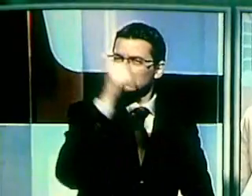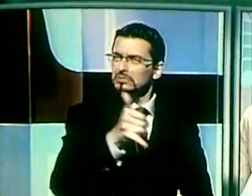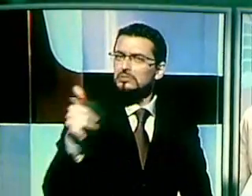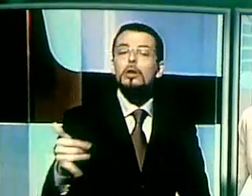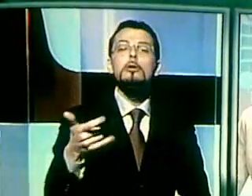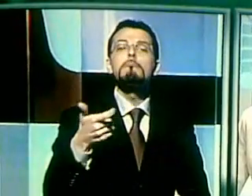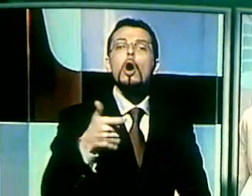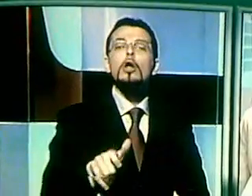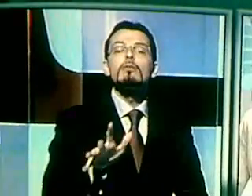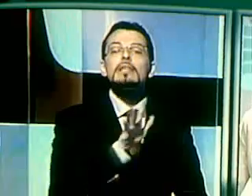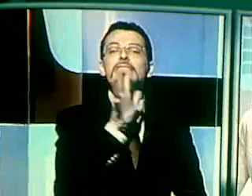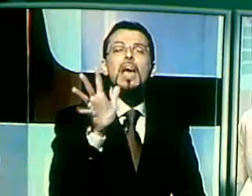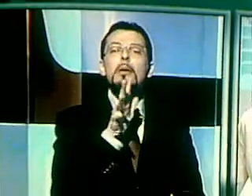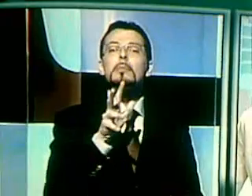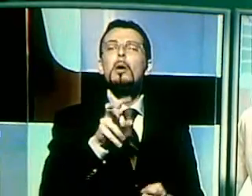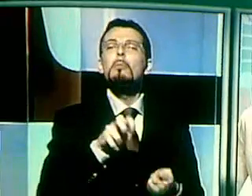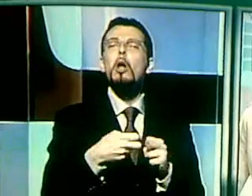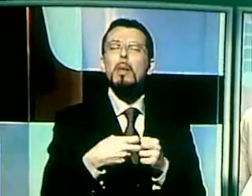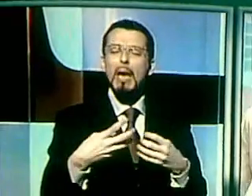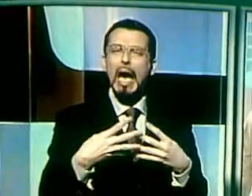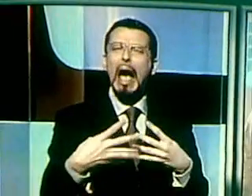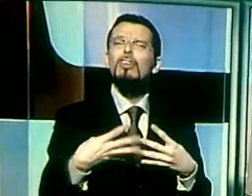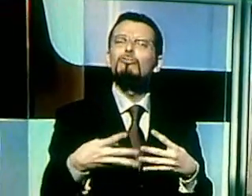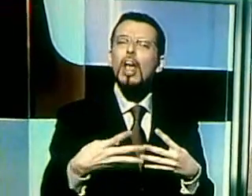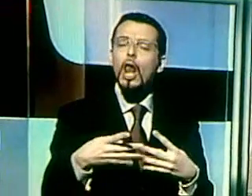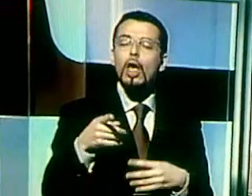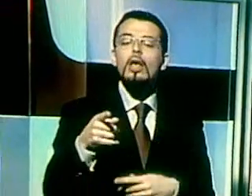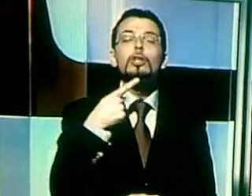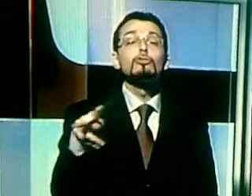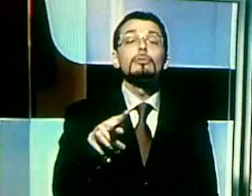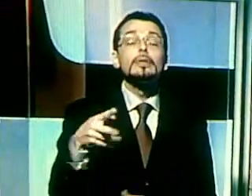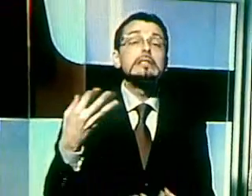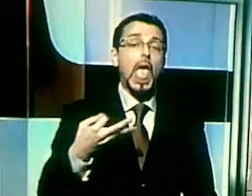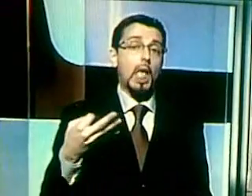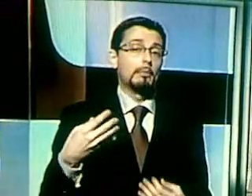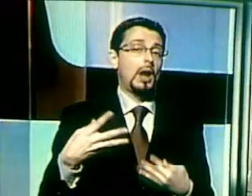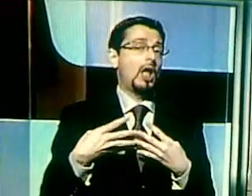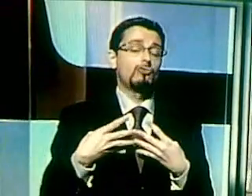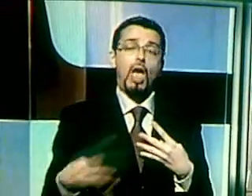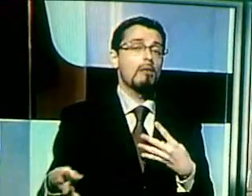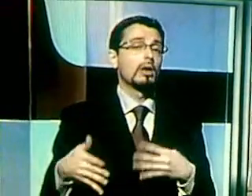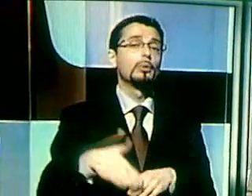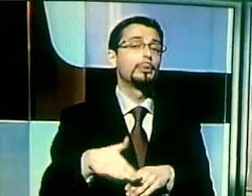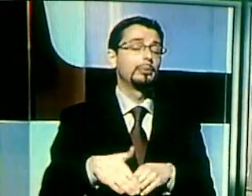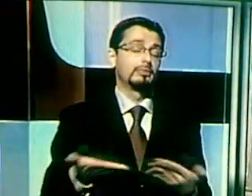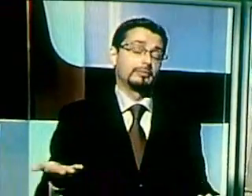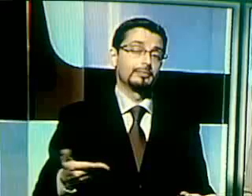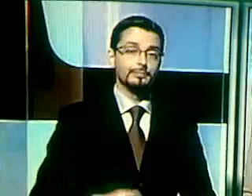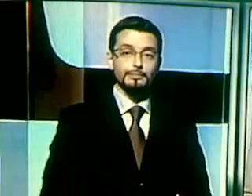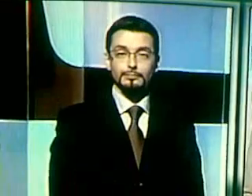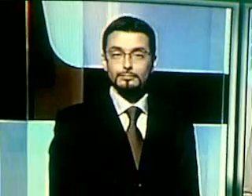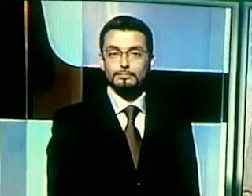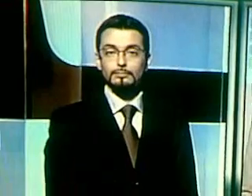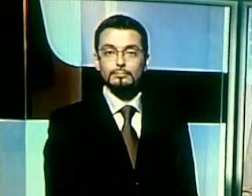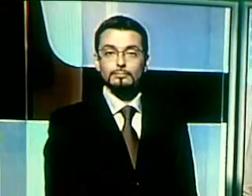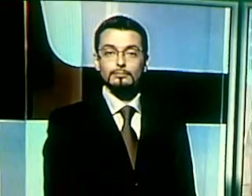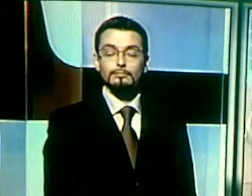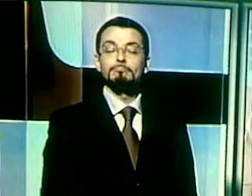e che la stragrande maggioranza degli italiani vogliono, ma in televisione vediamo la rissa, televisione vediamo l'offesa,